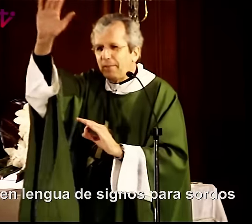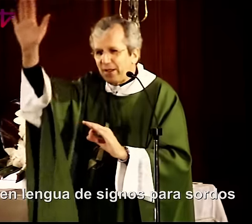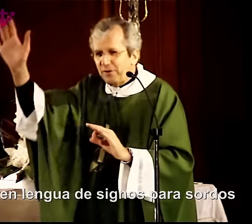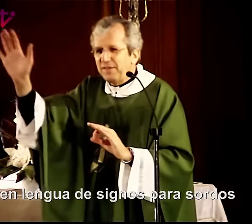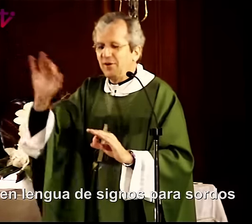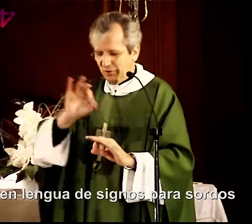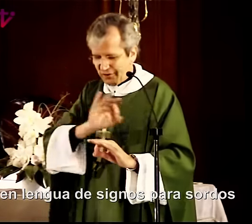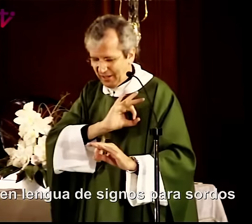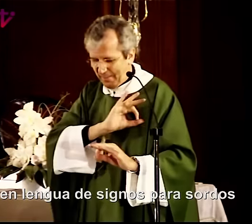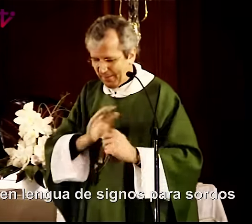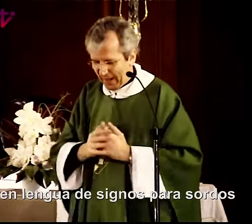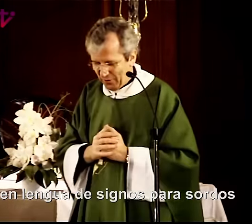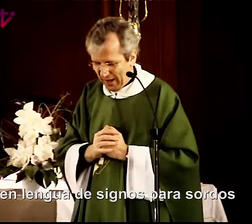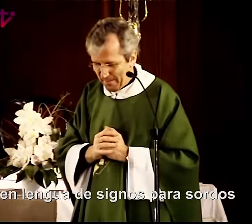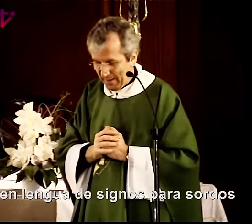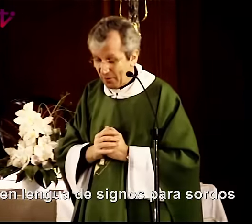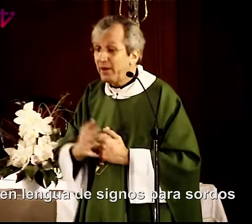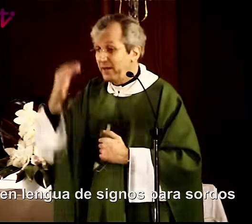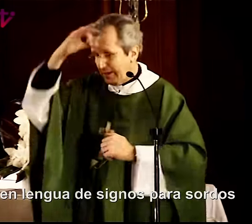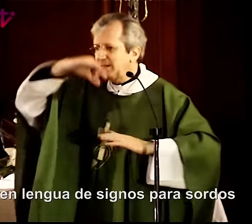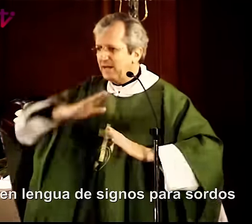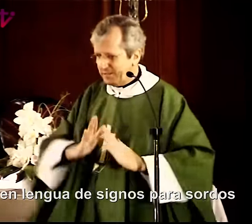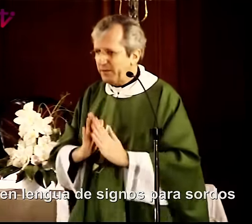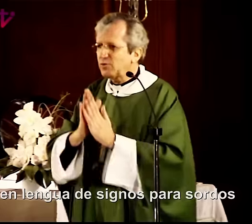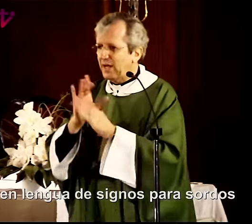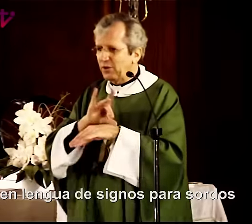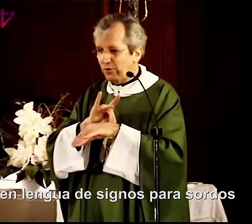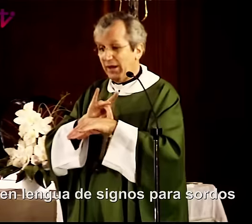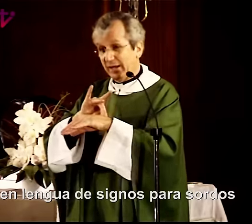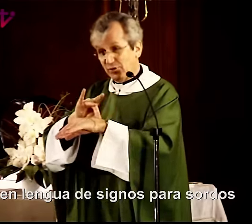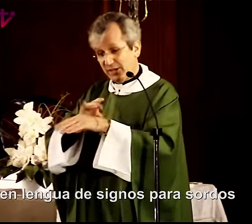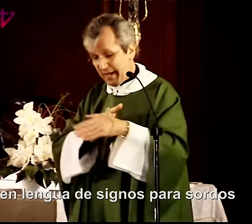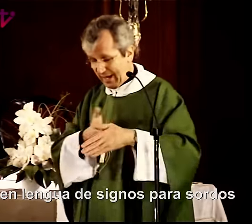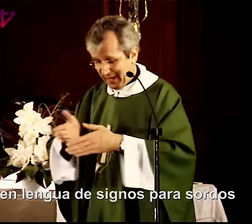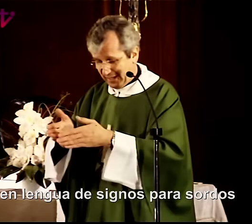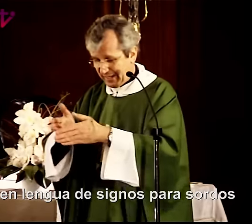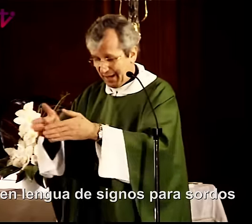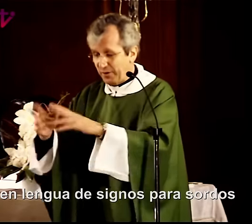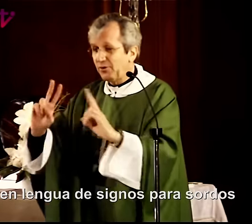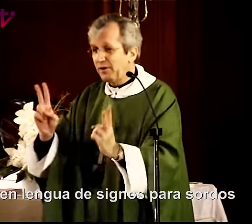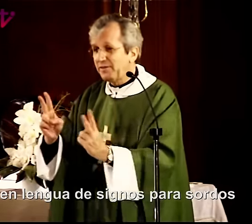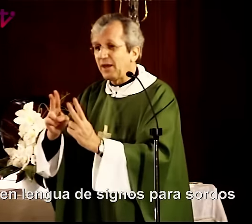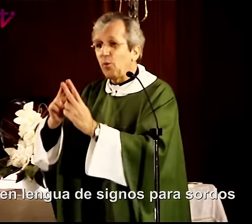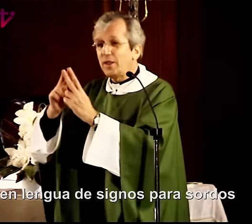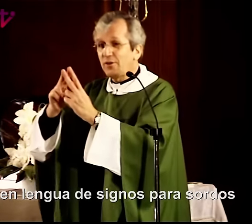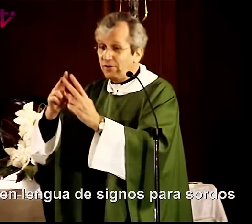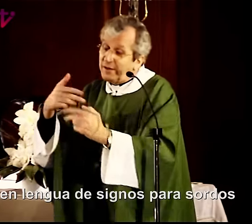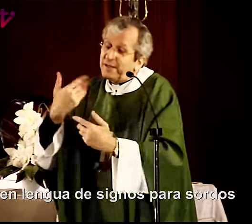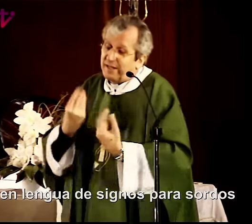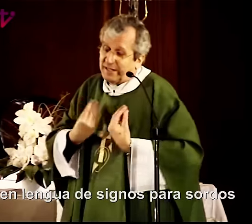preparado el cielo, nos tiene preparado el premio. Y es el Espíritu Santo el que nos guía en ese camino de encuentro y en ese